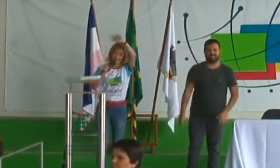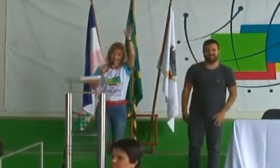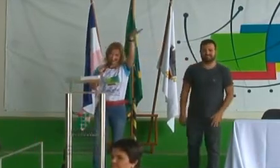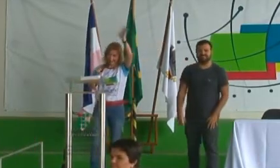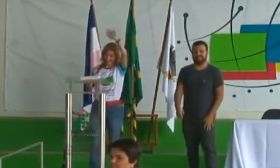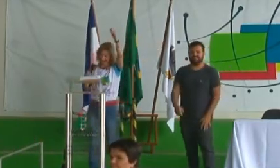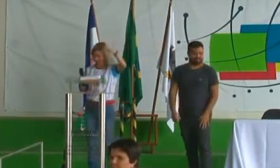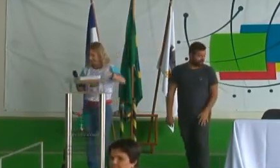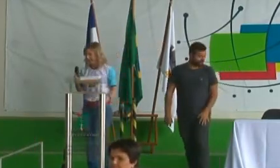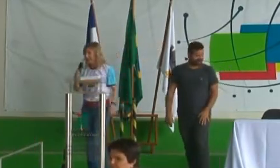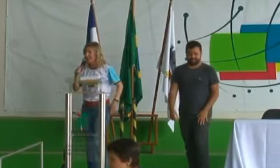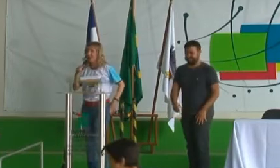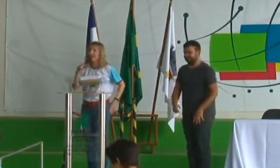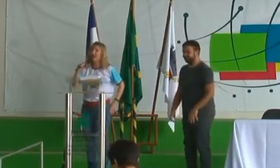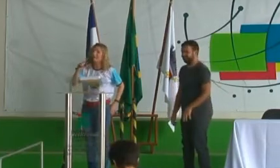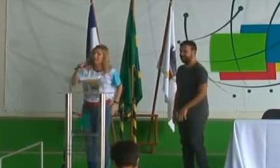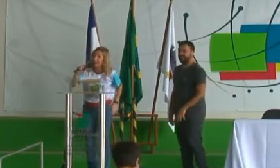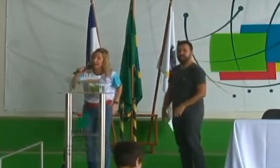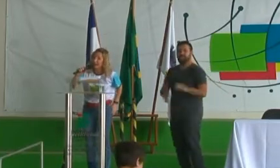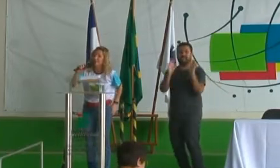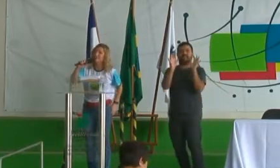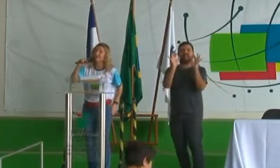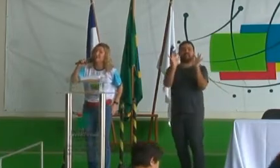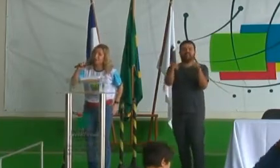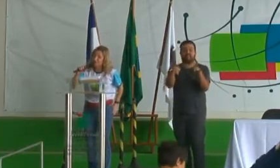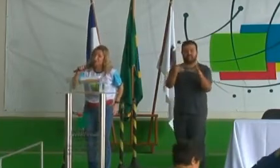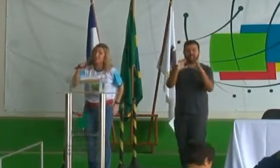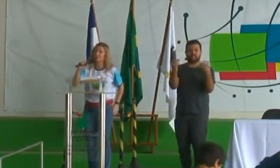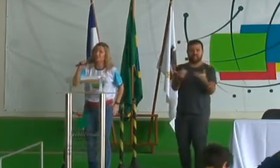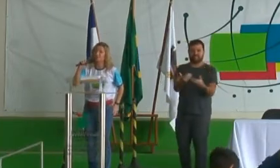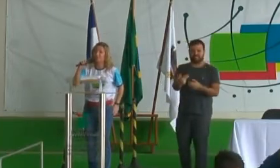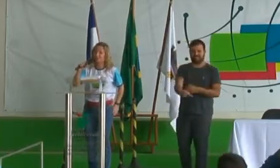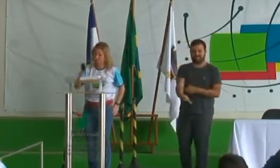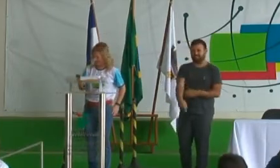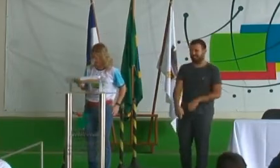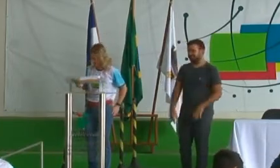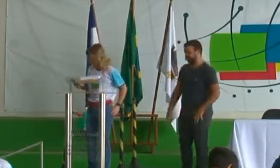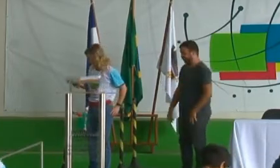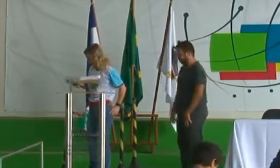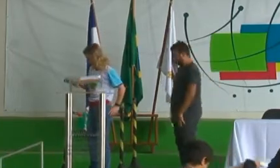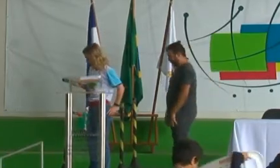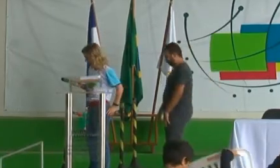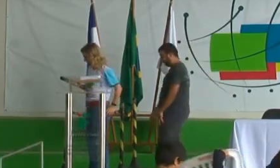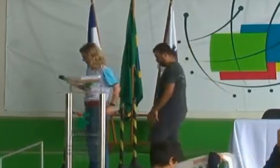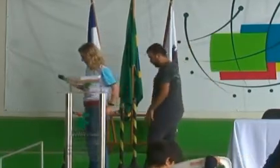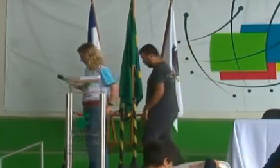Tchau, tchau. Declaro encerrado o nosso quinto concerto.